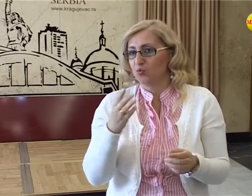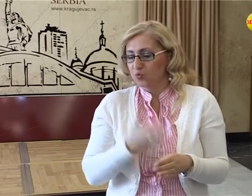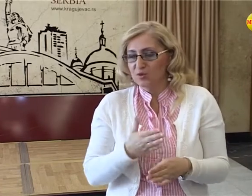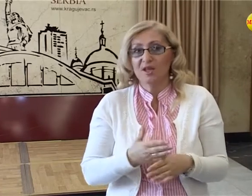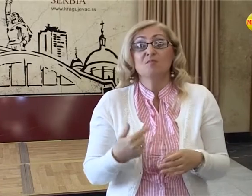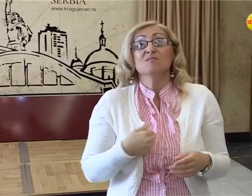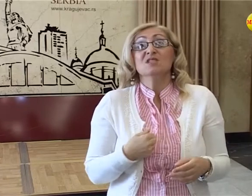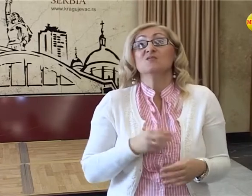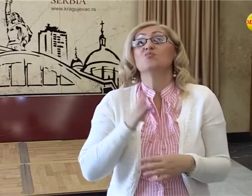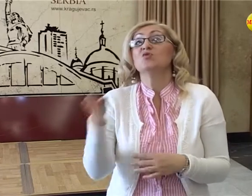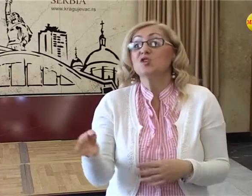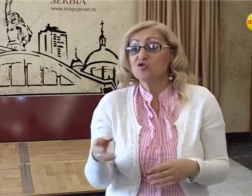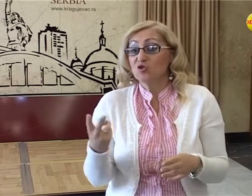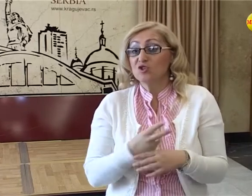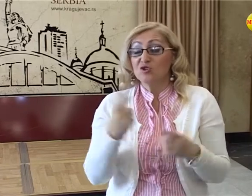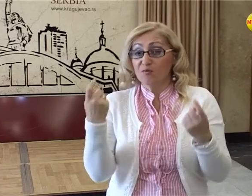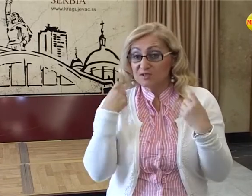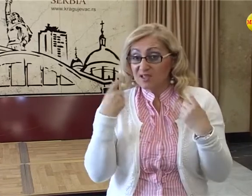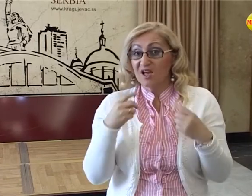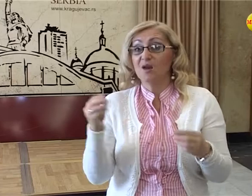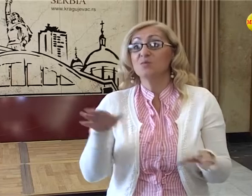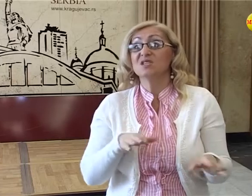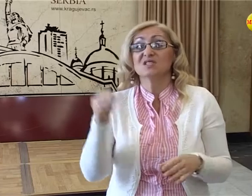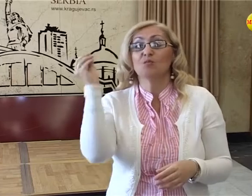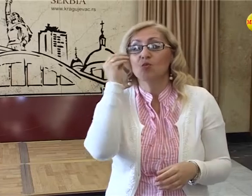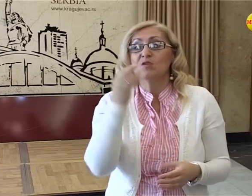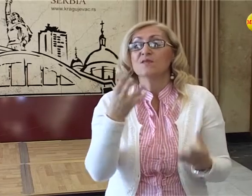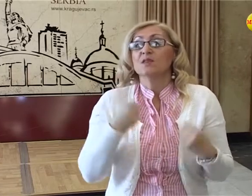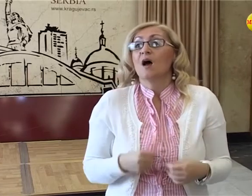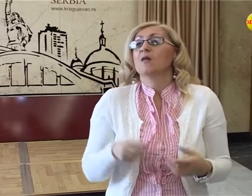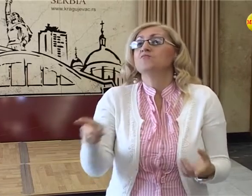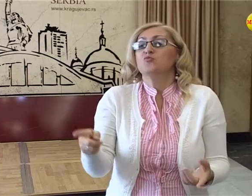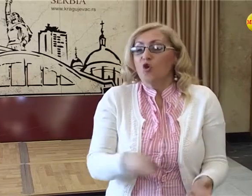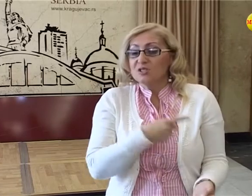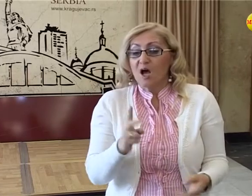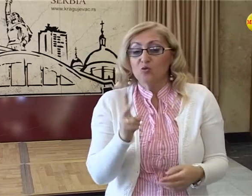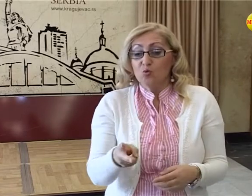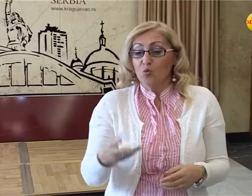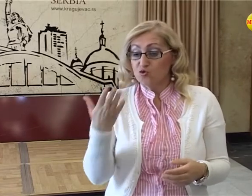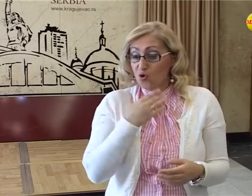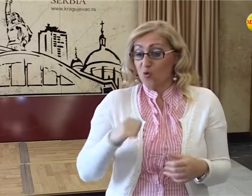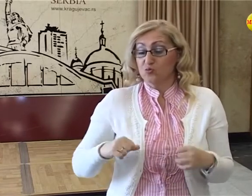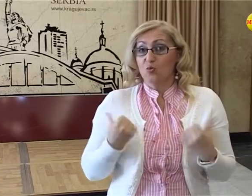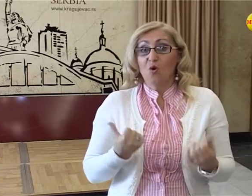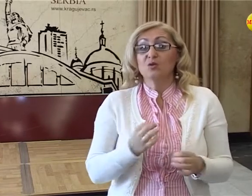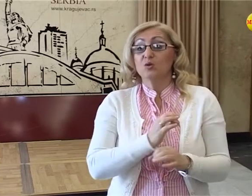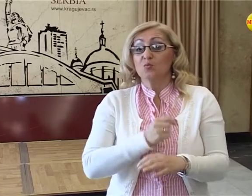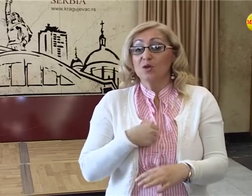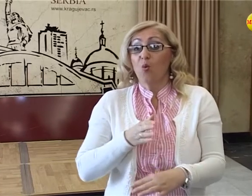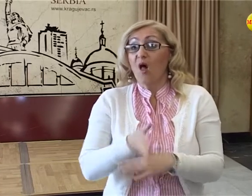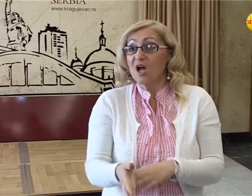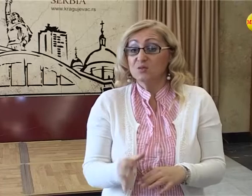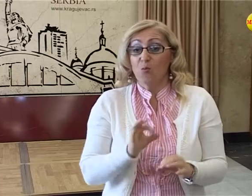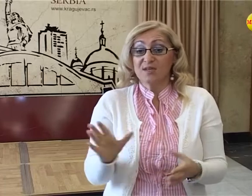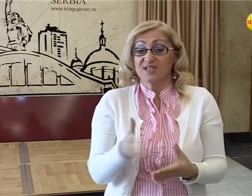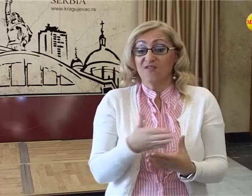jezika. Generalno obrazovanje gluvih nije kako treba da bude, trebalo bi da se poboljša, naravno. Ali